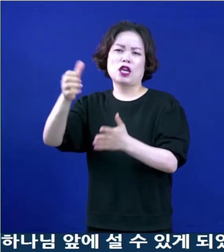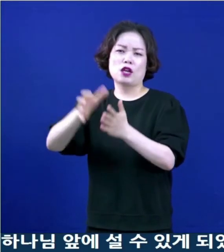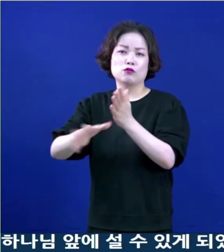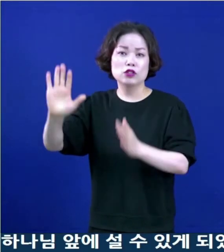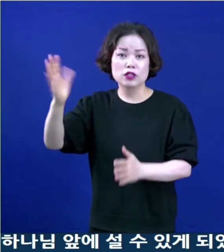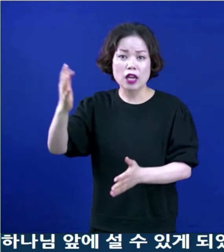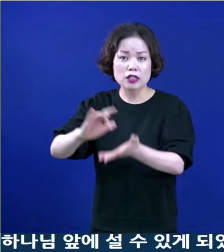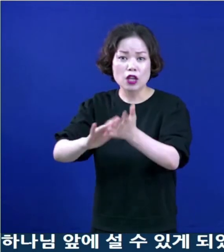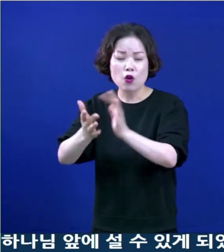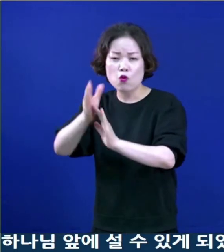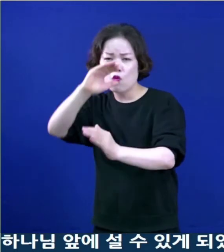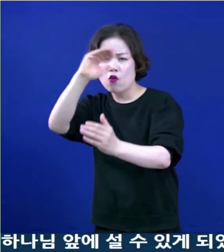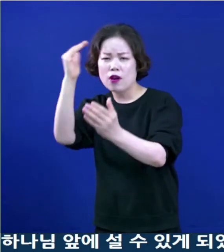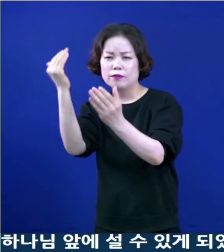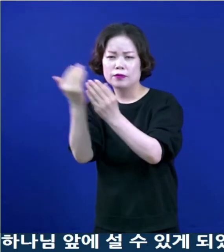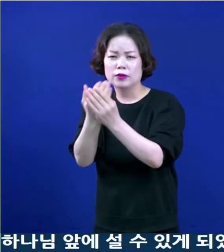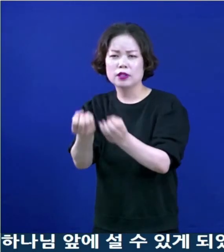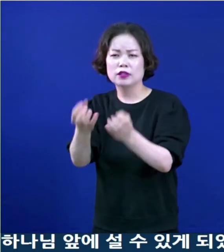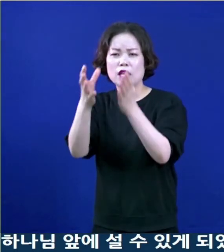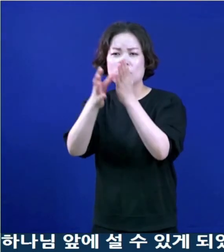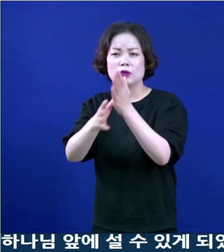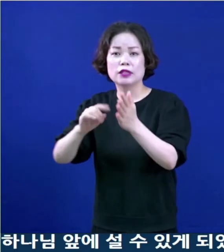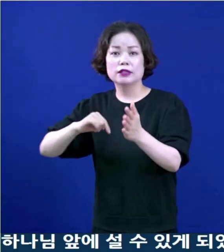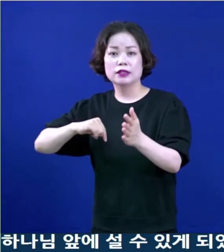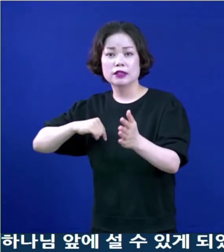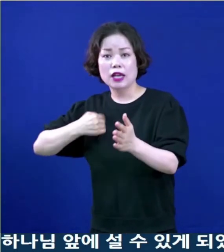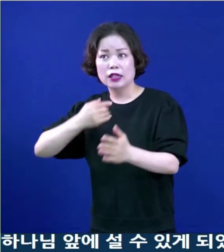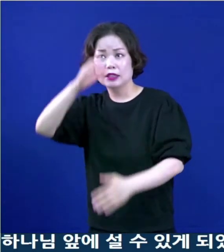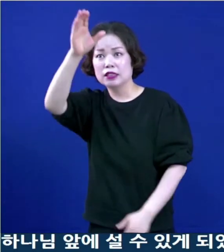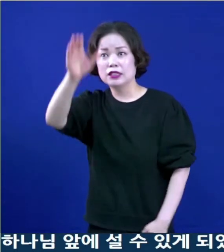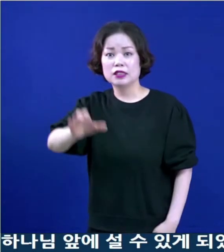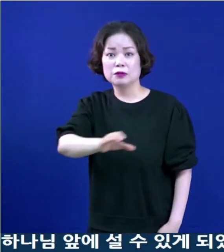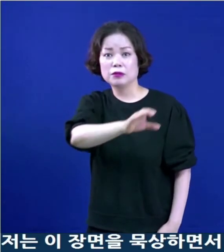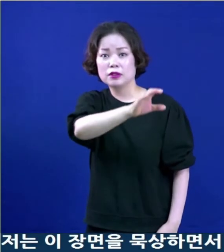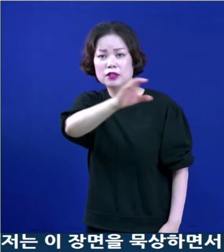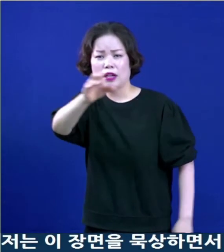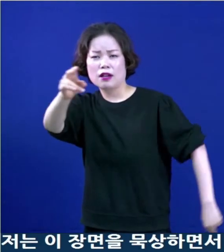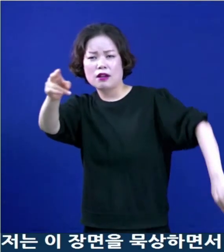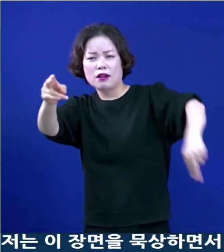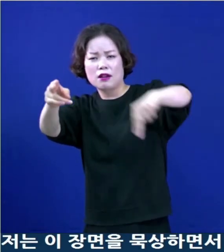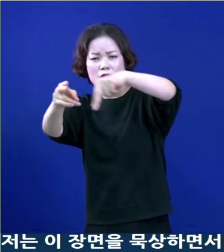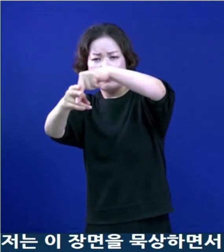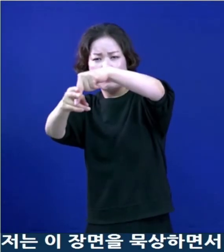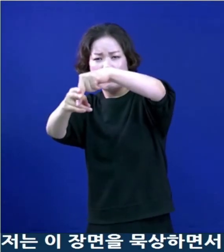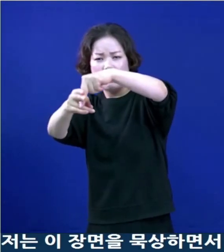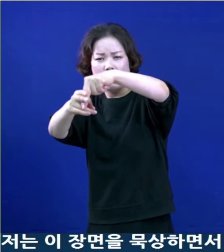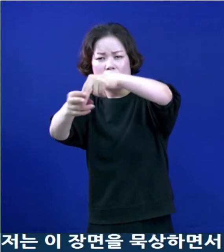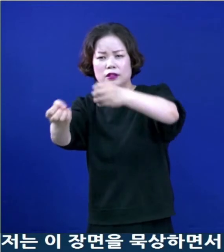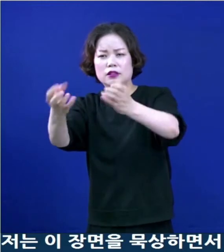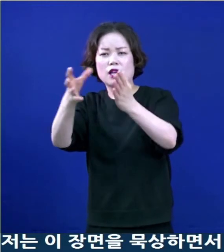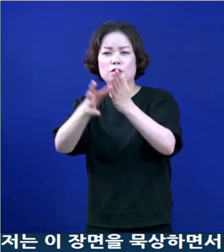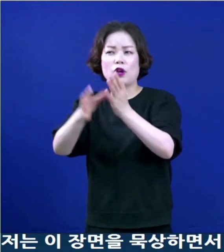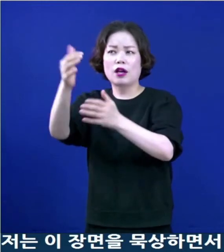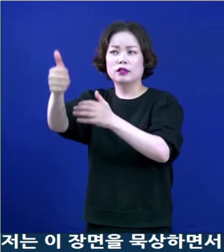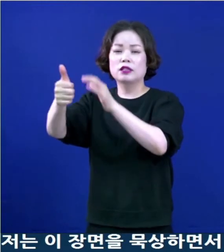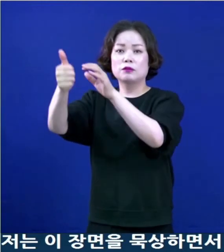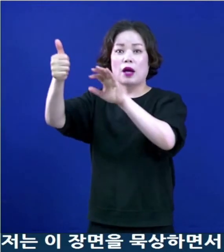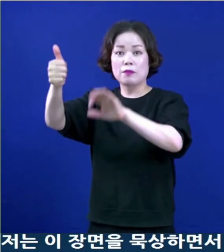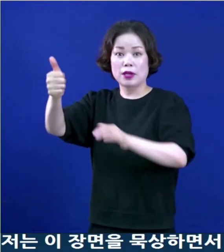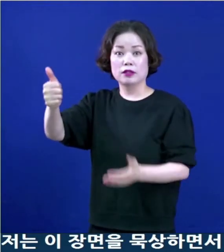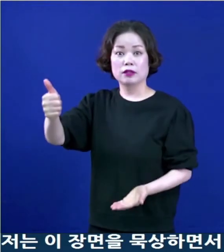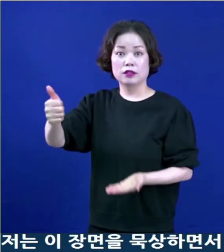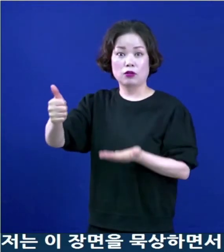예수님이 완벽한 제물이 되어서 자기 자신을 십자가에 달려 제물로 하나님 앞에 드린 거잖아요.